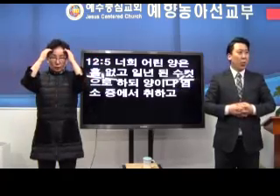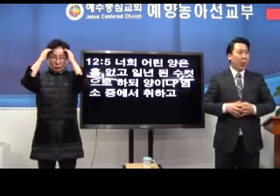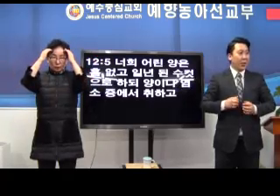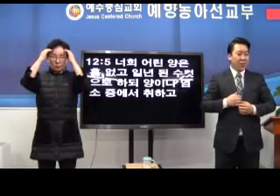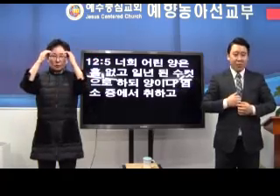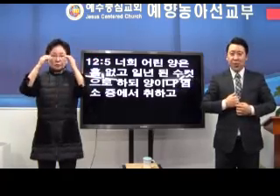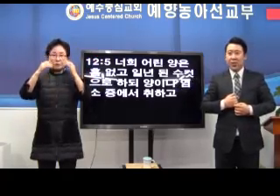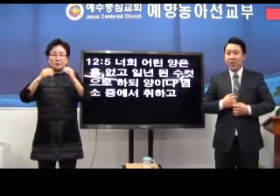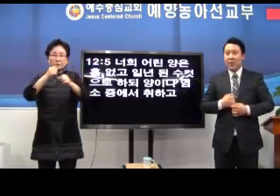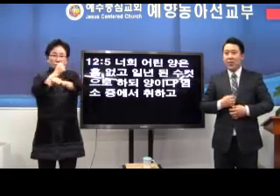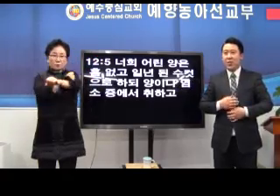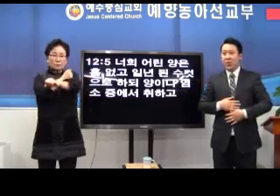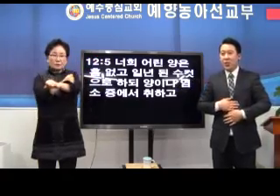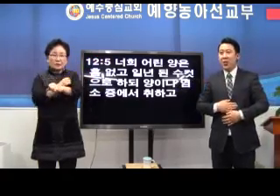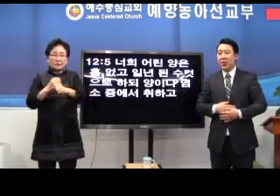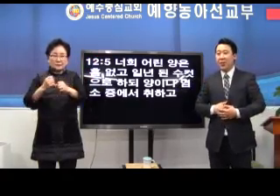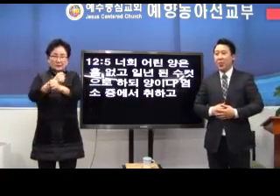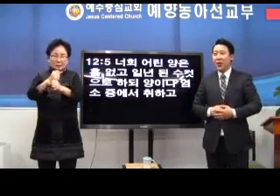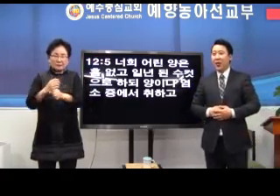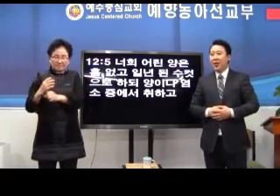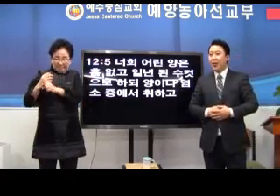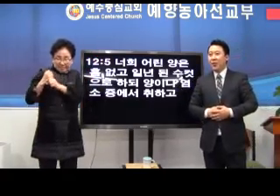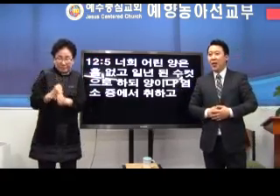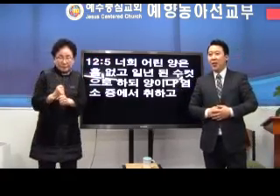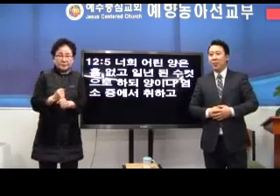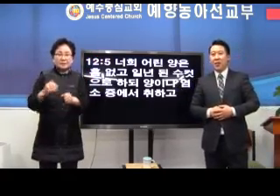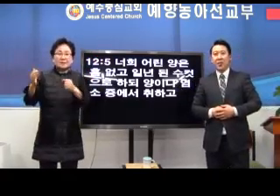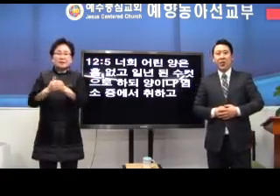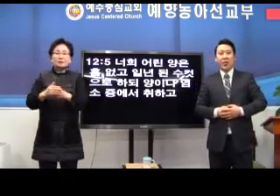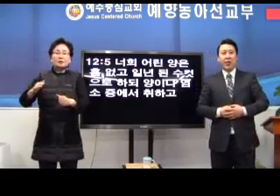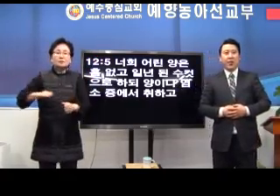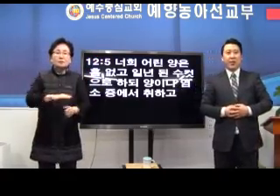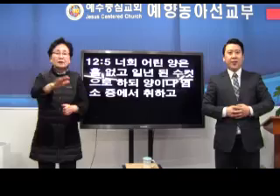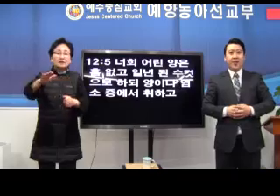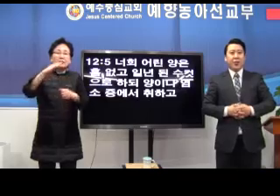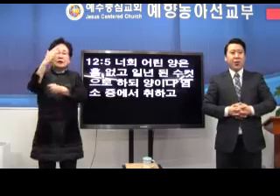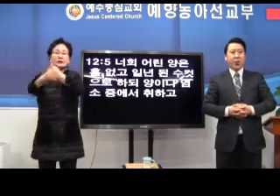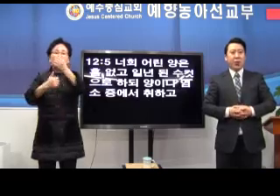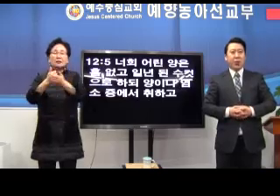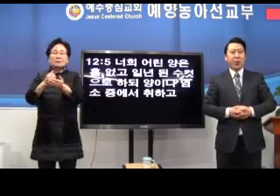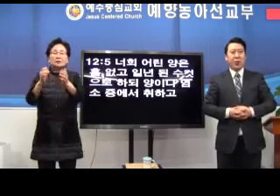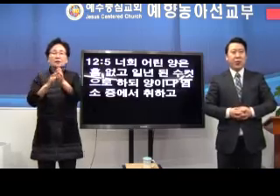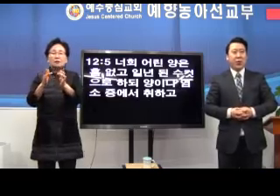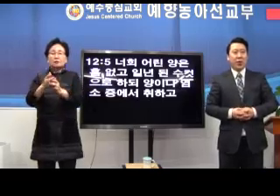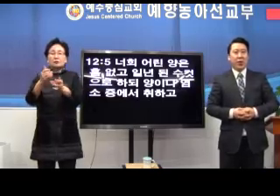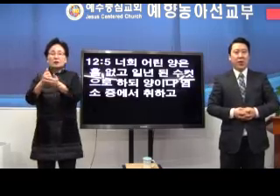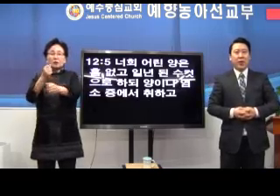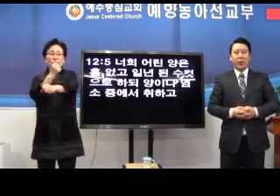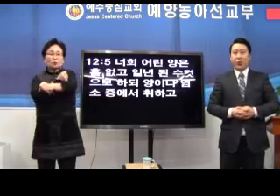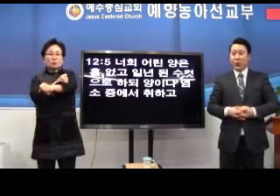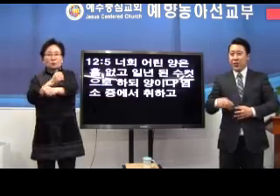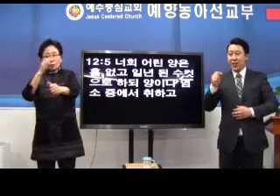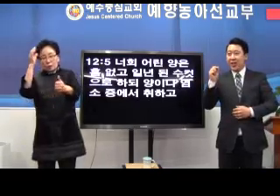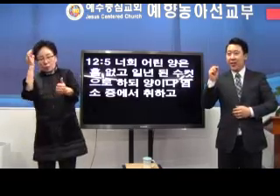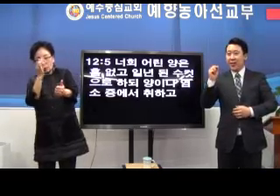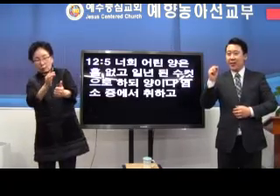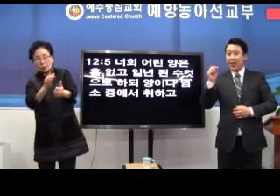노고의 짐을 지셨기 때문에 우리 하나님께서 그 예수의 공로를 보시고 누구든지